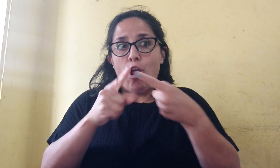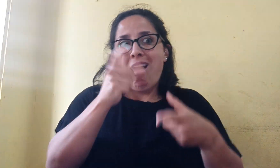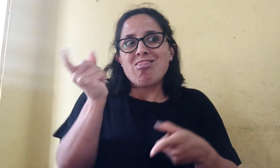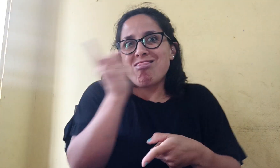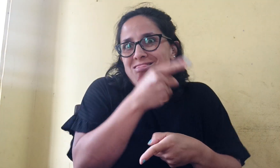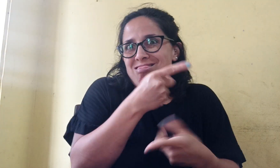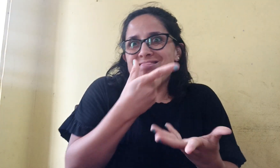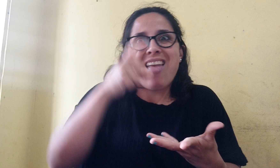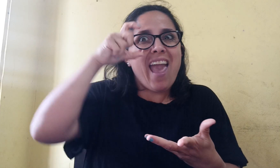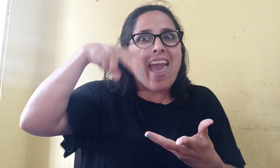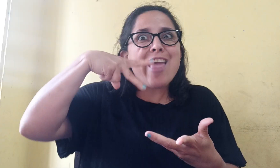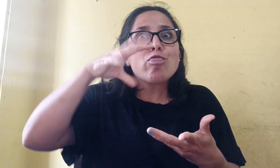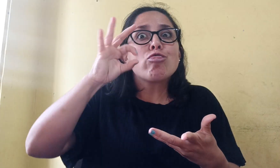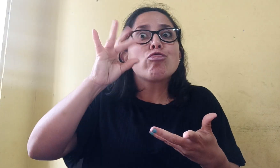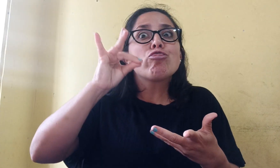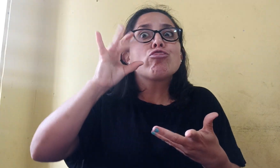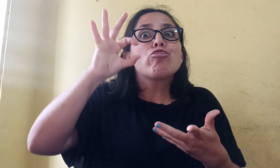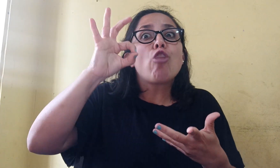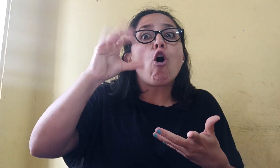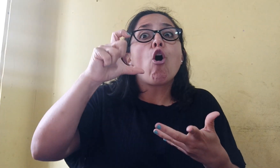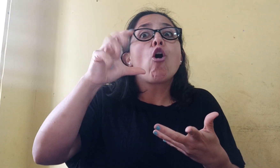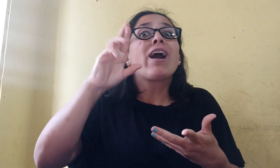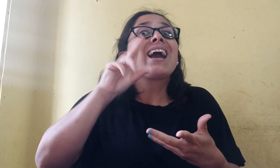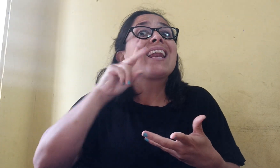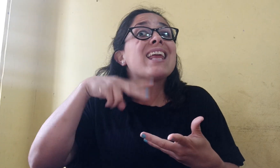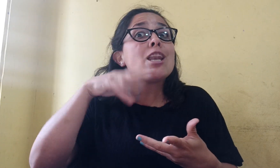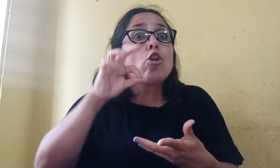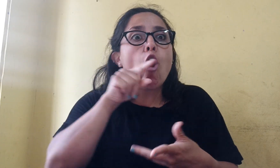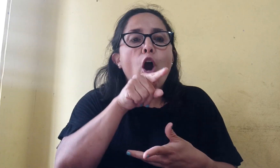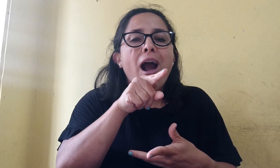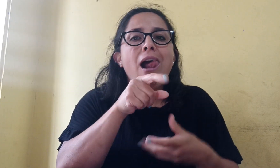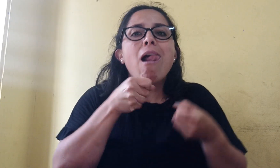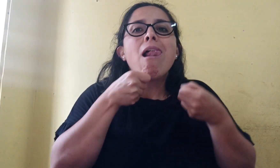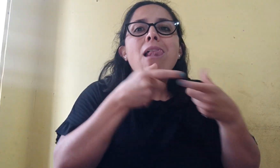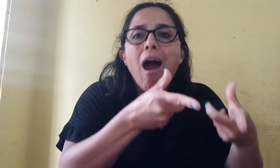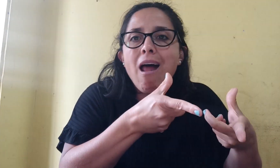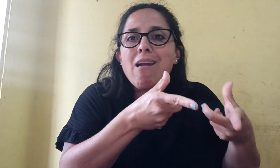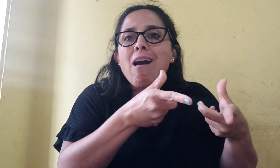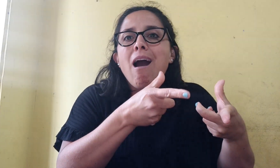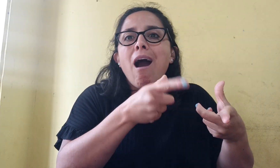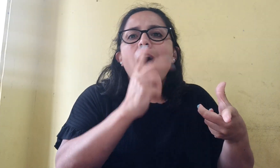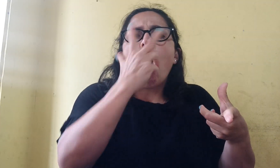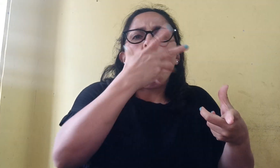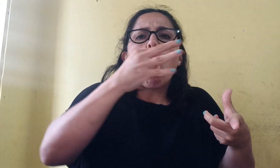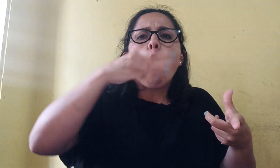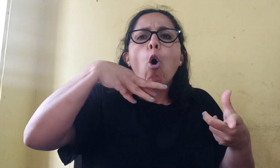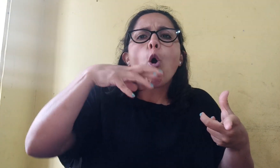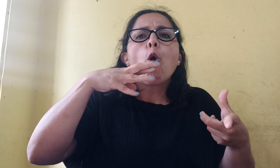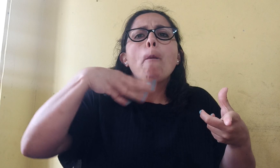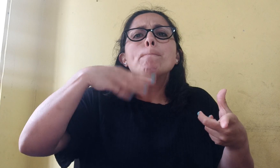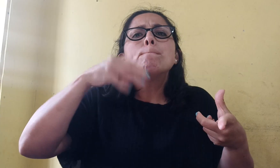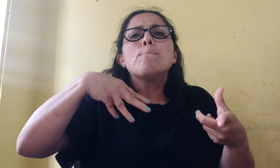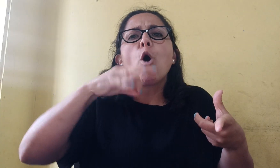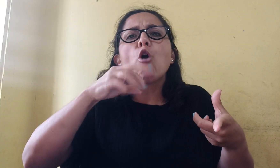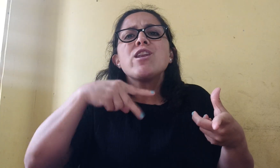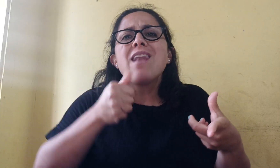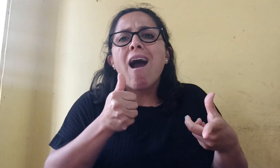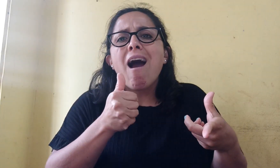que el sistema endocrino liberaba hormonas que viajaban por sangre para cumplir una función determinada en algún